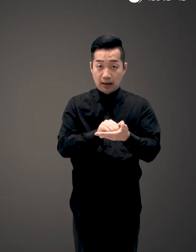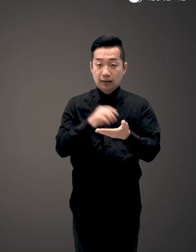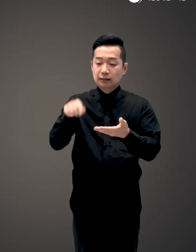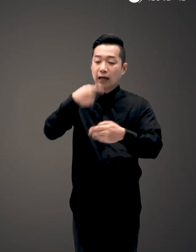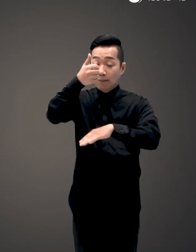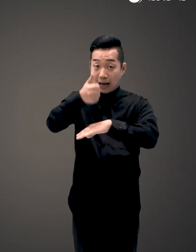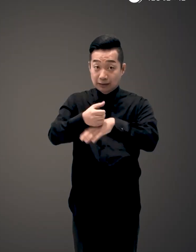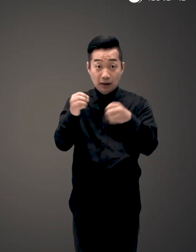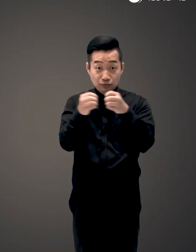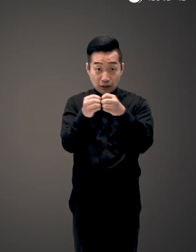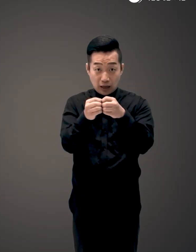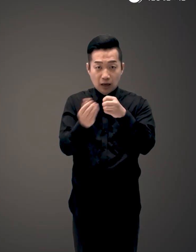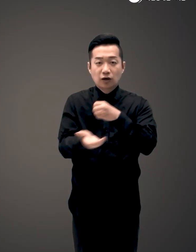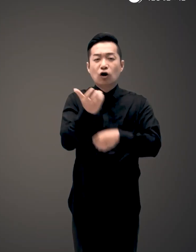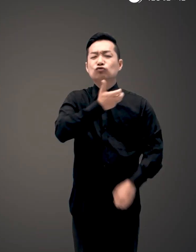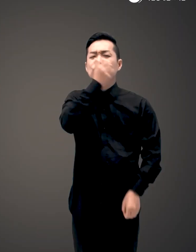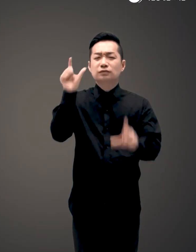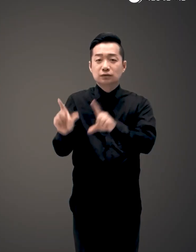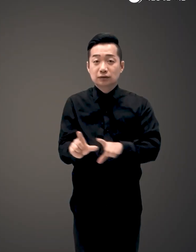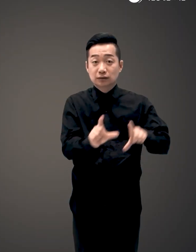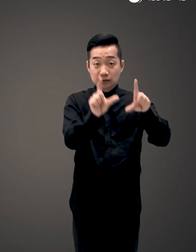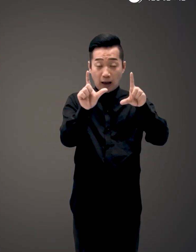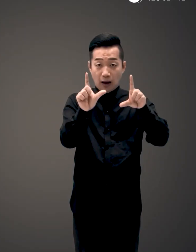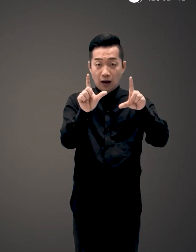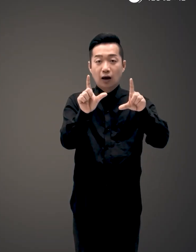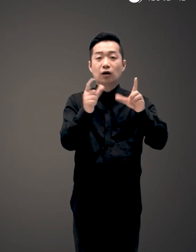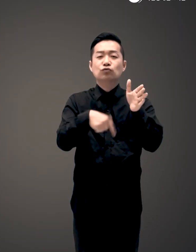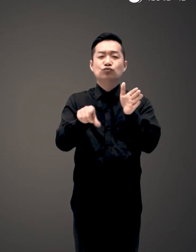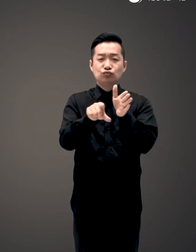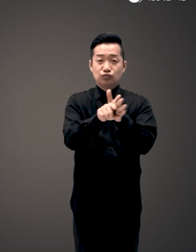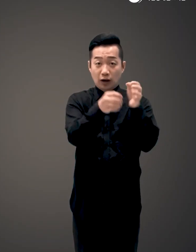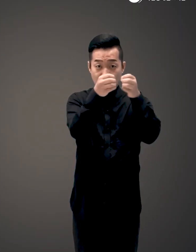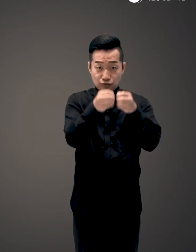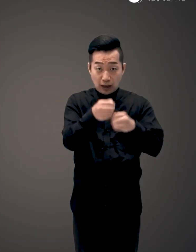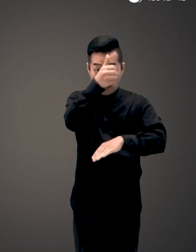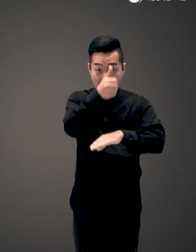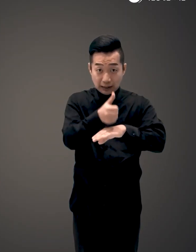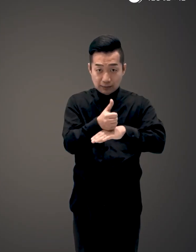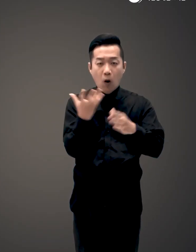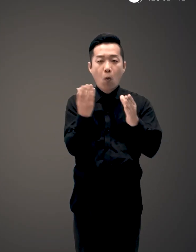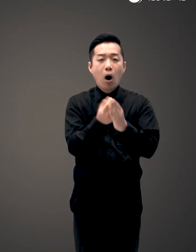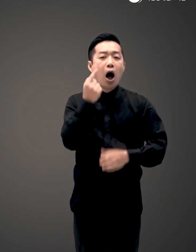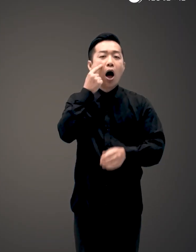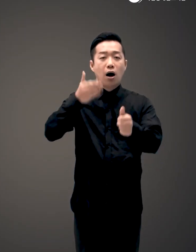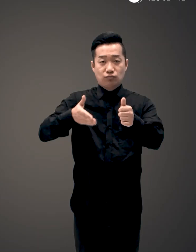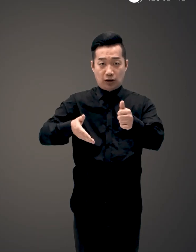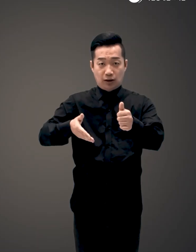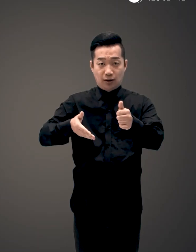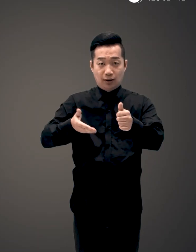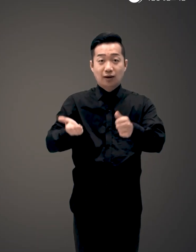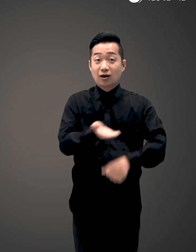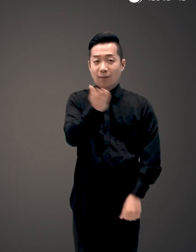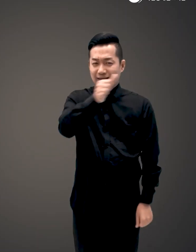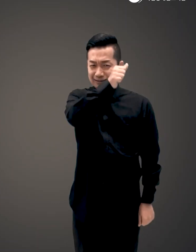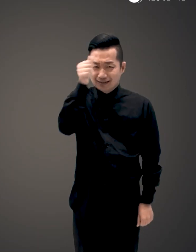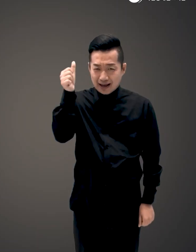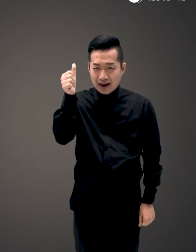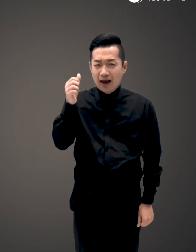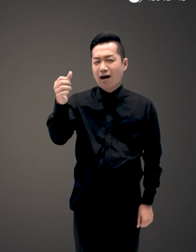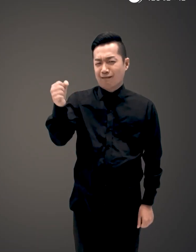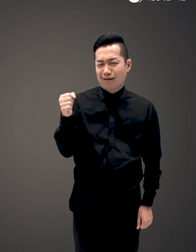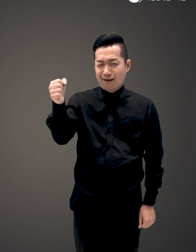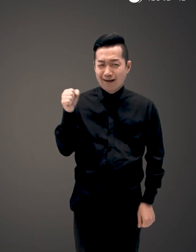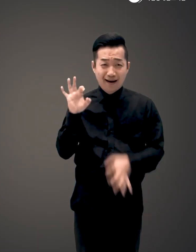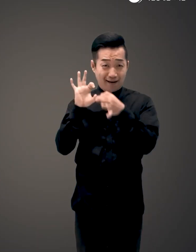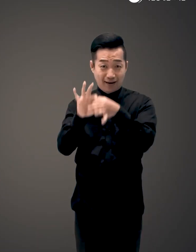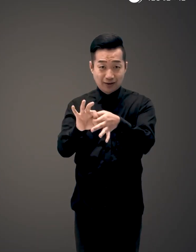적어놨고, 그 다음에 마지막 문장은 여러분이 꿈꾸는 삶을 위한 문장을 마지막으로 완성해서 적어보시라고, 여러분의 인생의